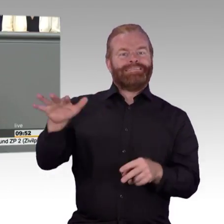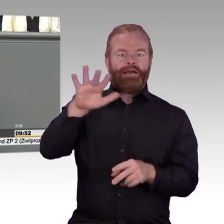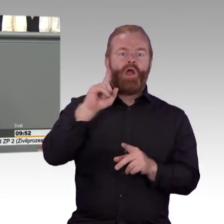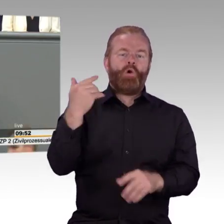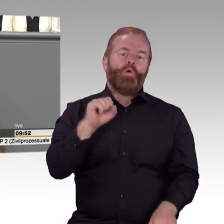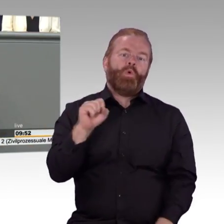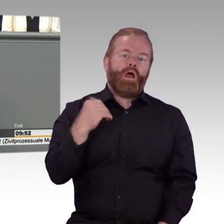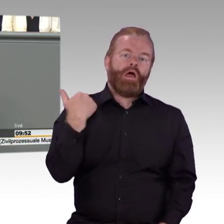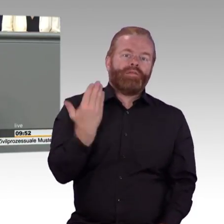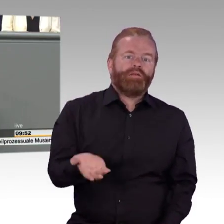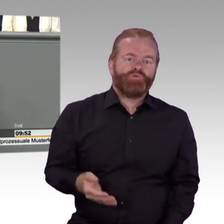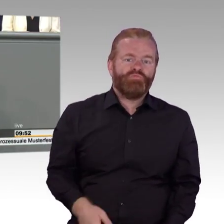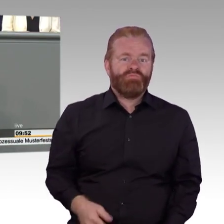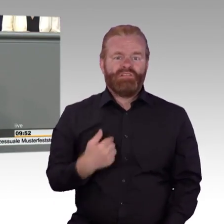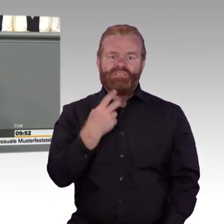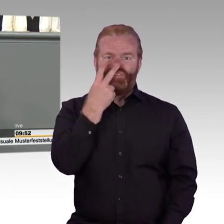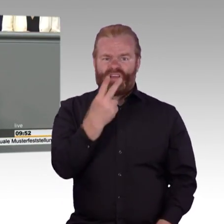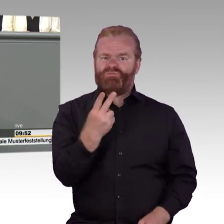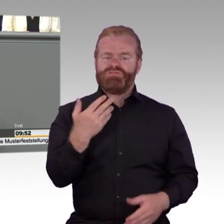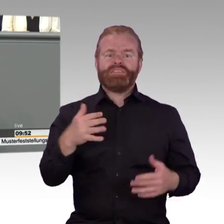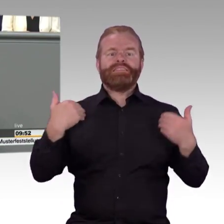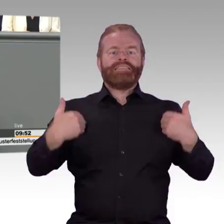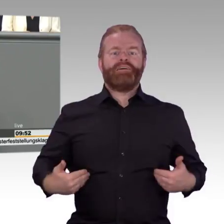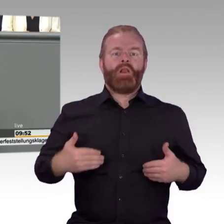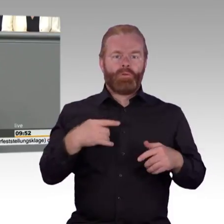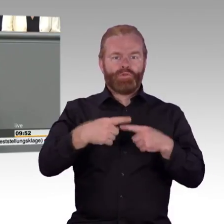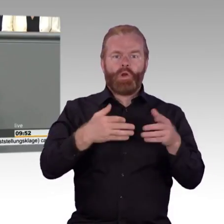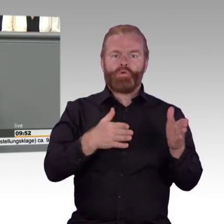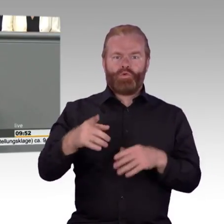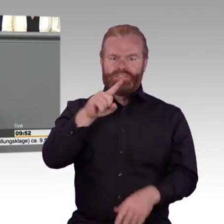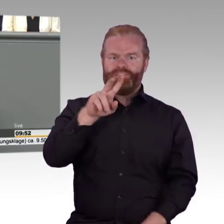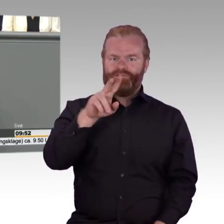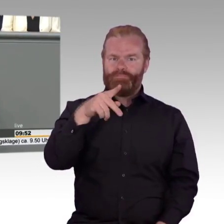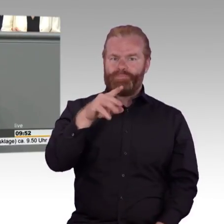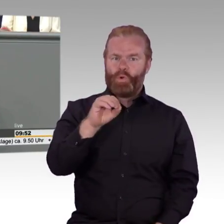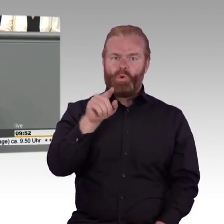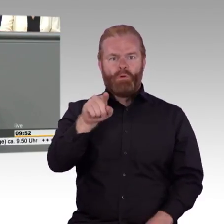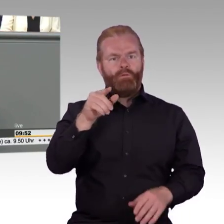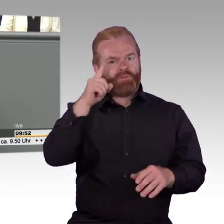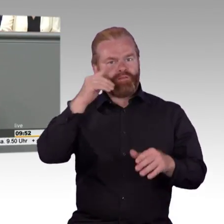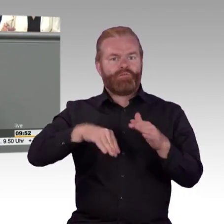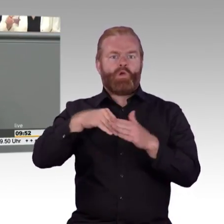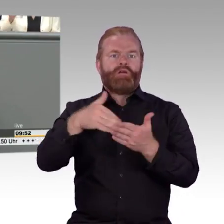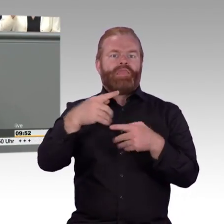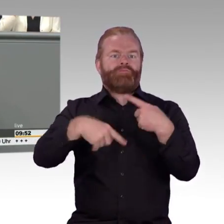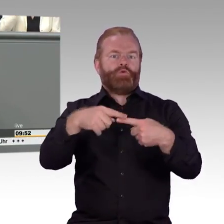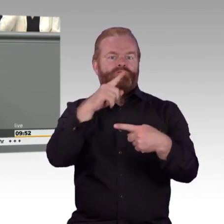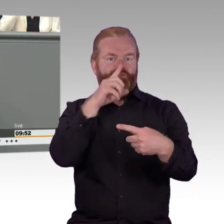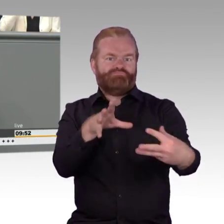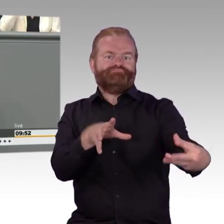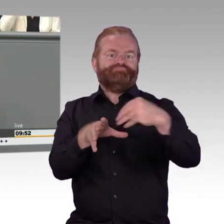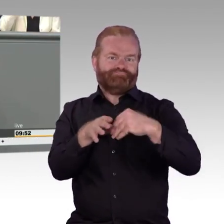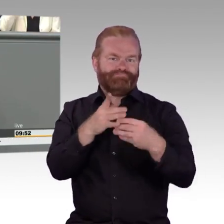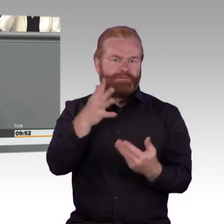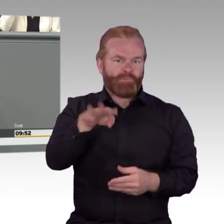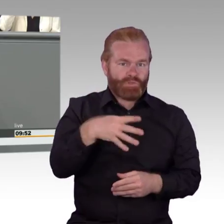einklagen. Dem kann man entgegenhalten, dass all diese Einwände die Kraft des Vergleiches unterschätzen.